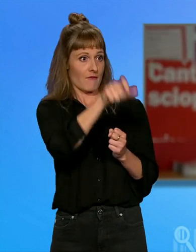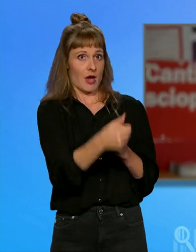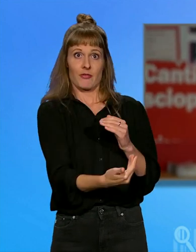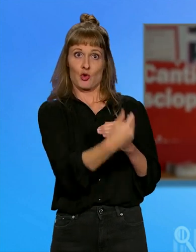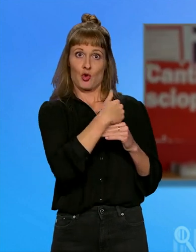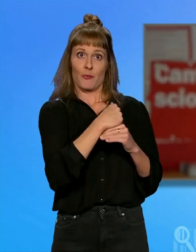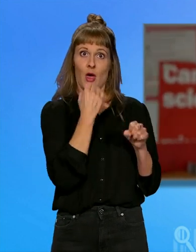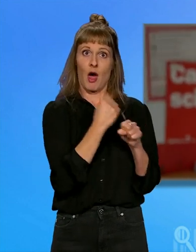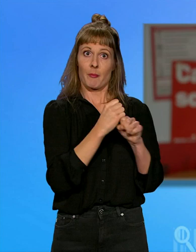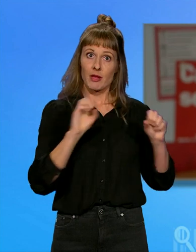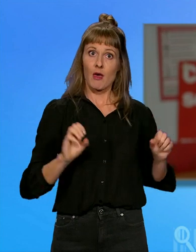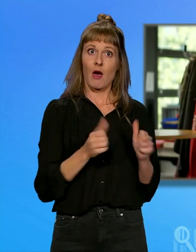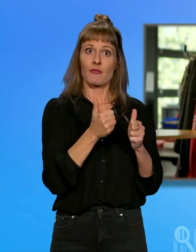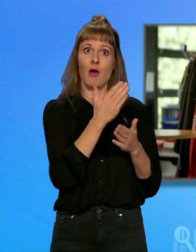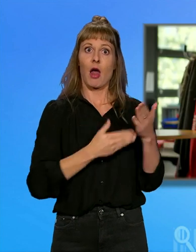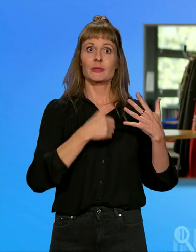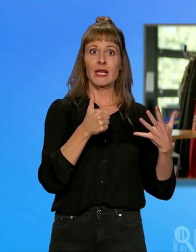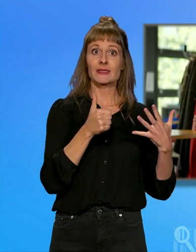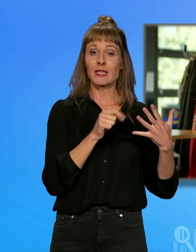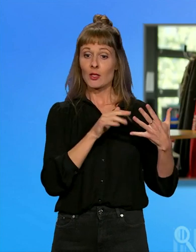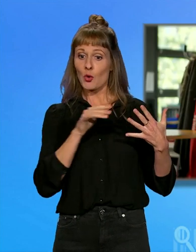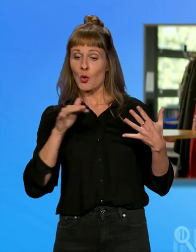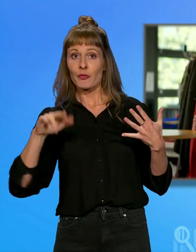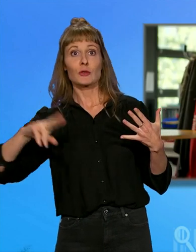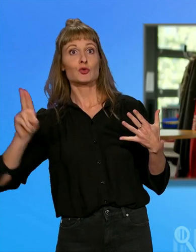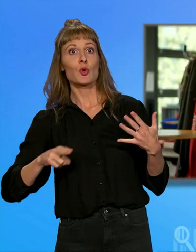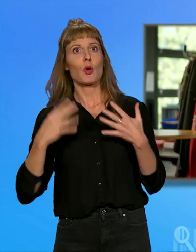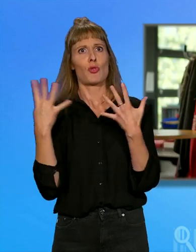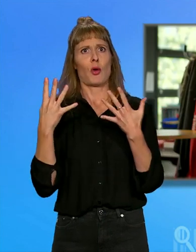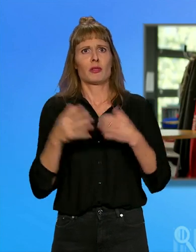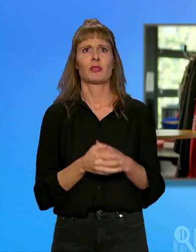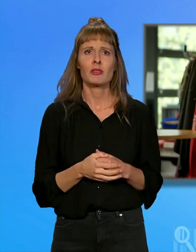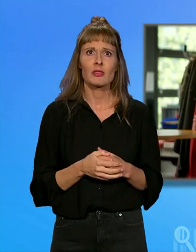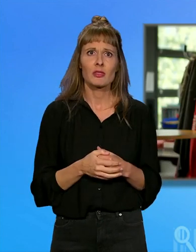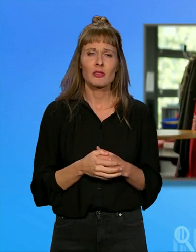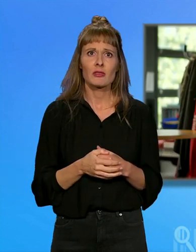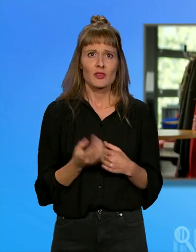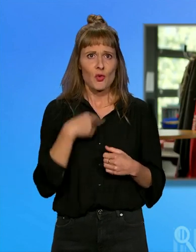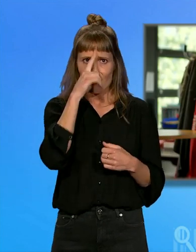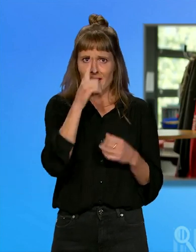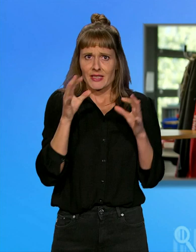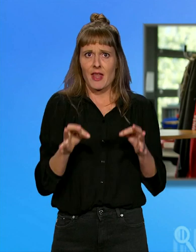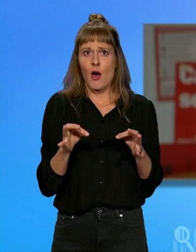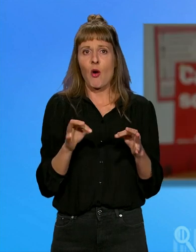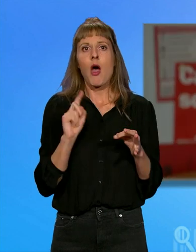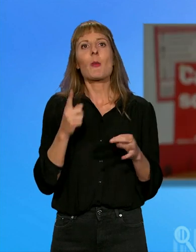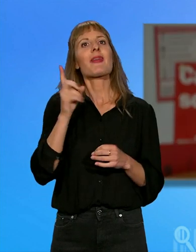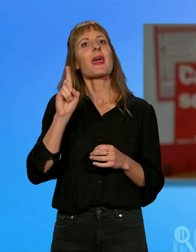keine Pausen gemacht worden sind und so weiter. Aber es hat, wir wissen nichts von dem, das ist halt Sache der Subunternehmungen. Und